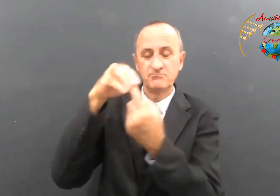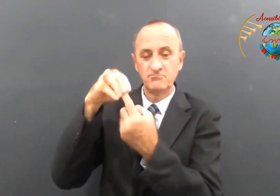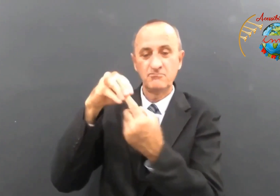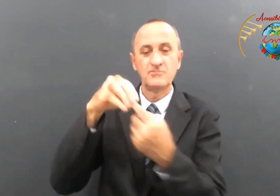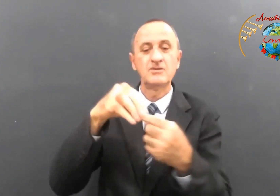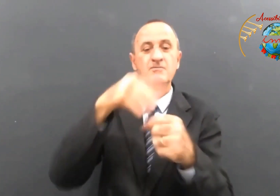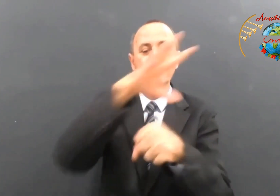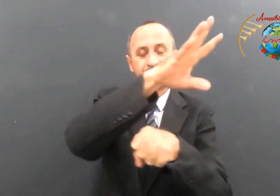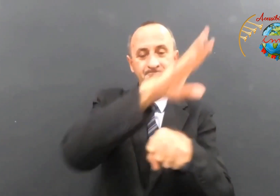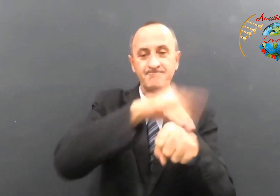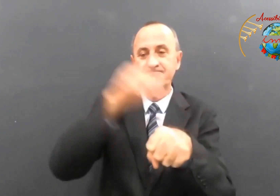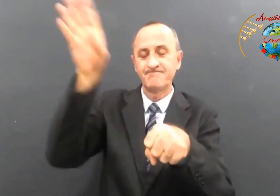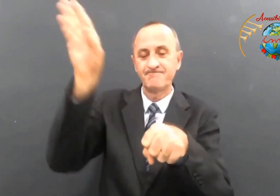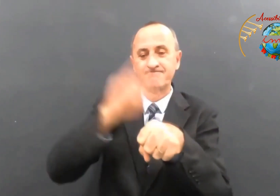o Mediador.